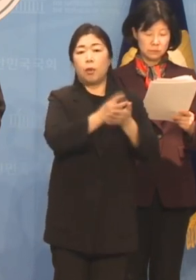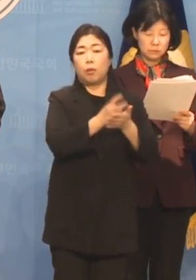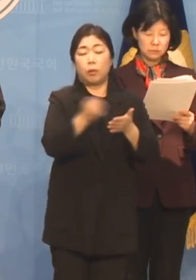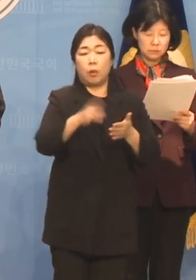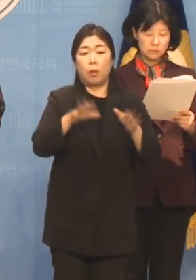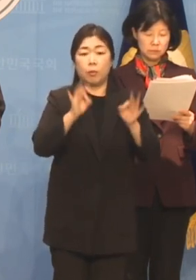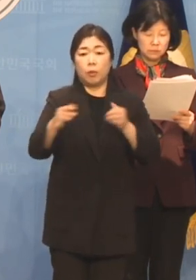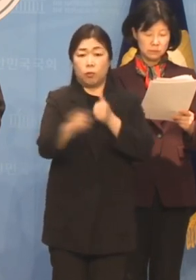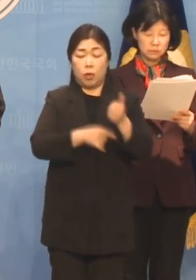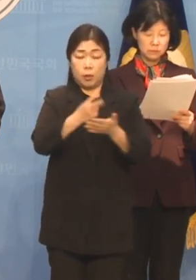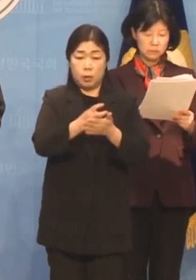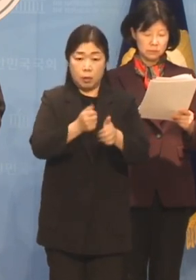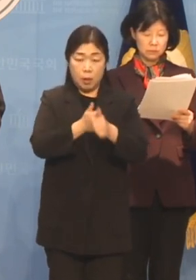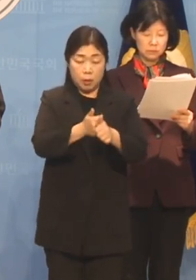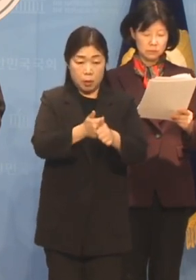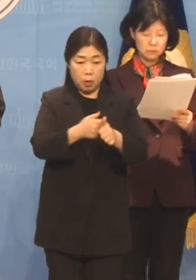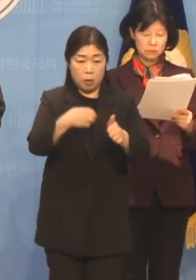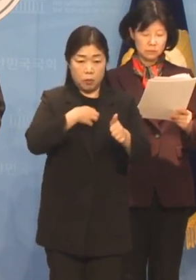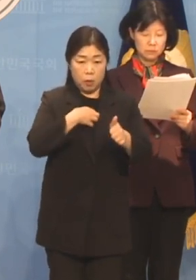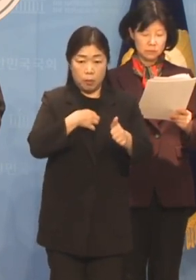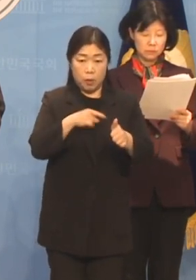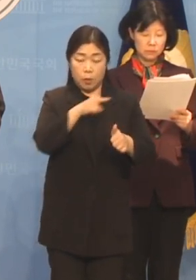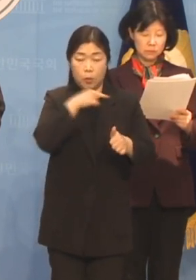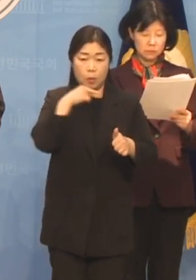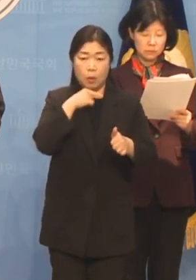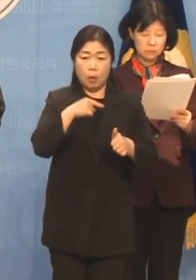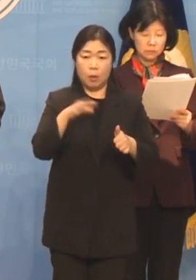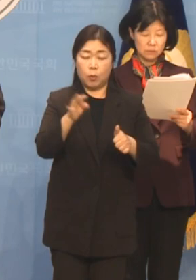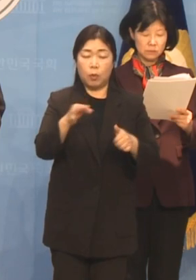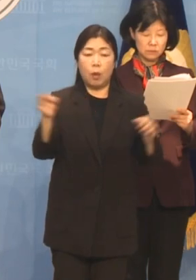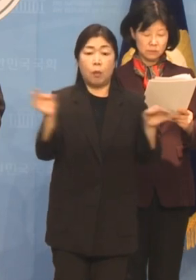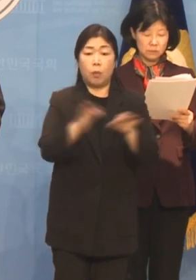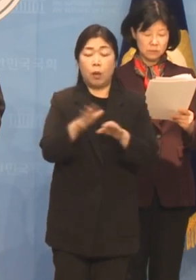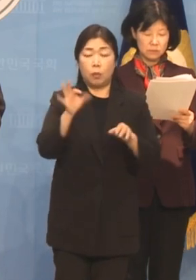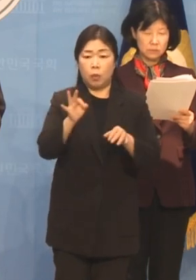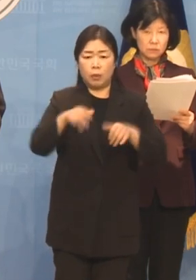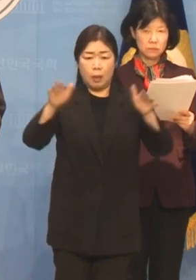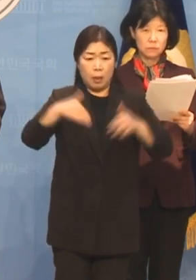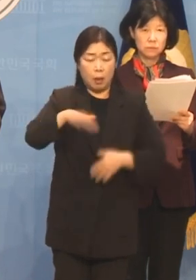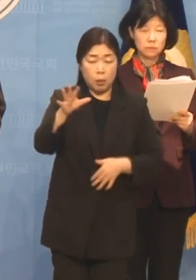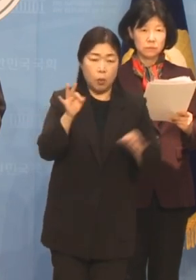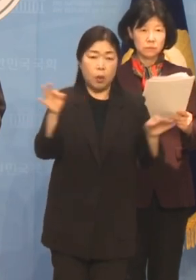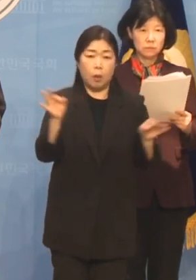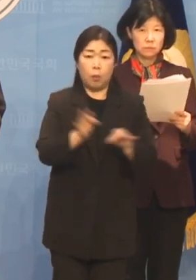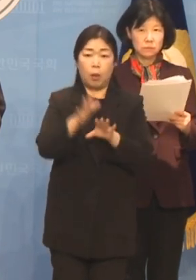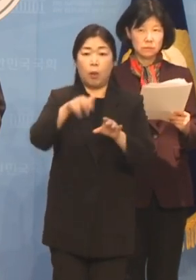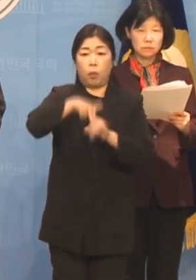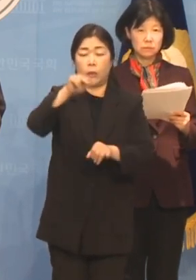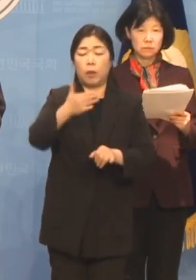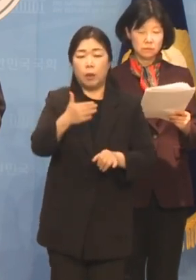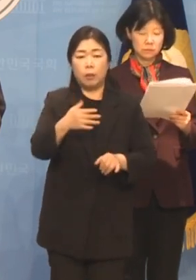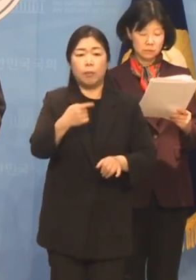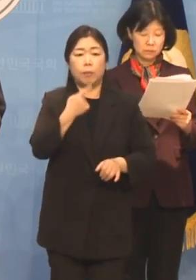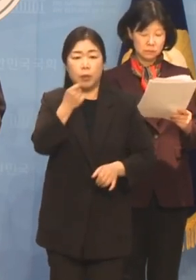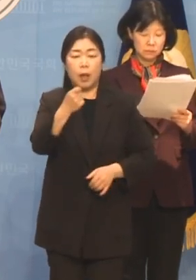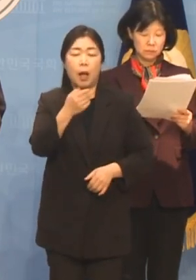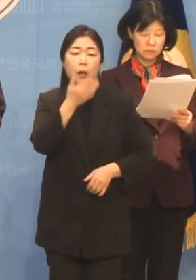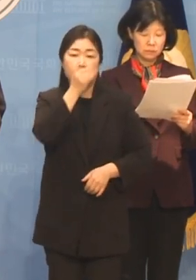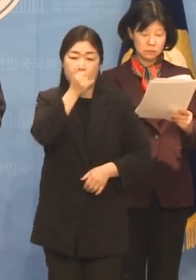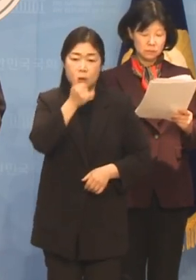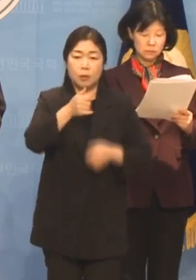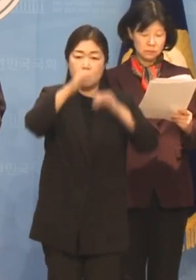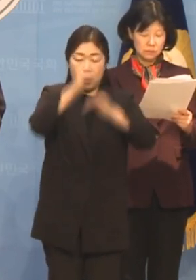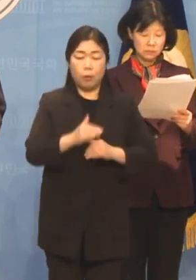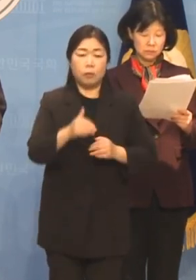의거 손실 위험이 높은 위험한 금융상품 판매 시 상품에 내재된 위험성 및 상품의 특성을 충분히